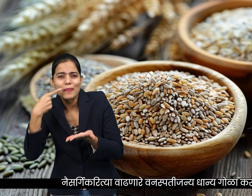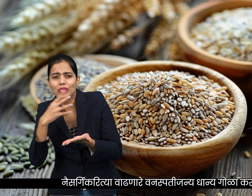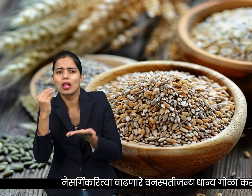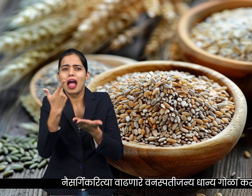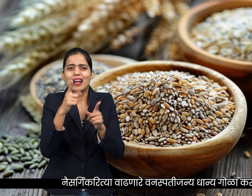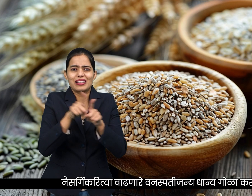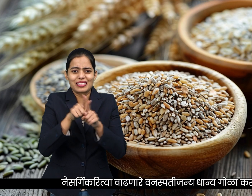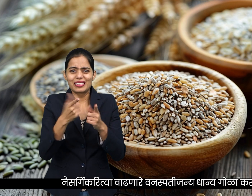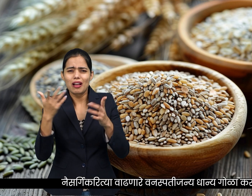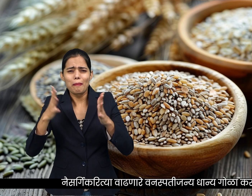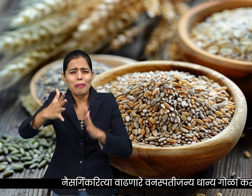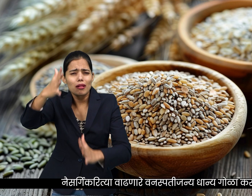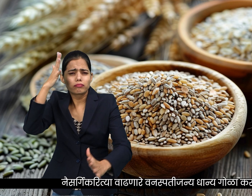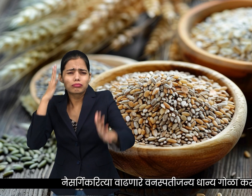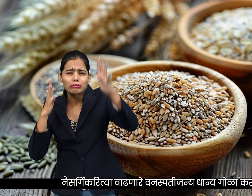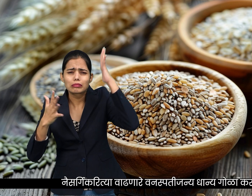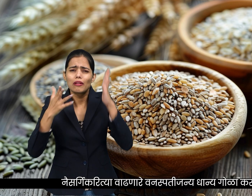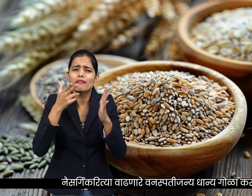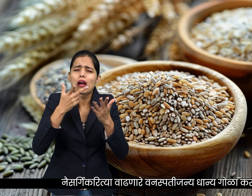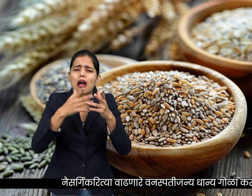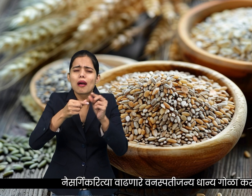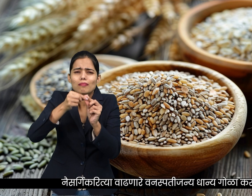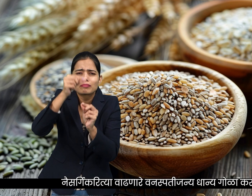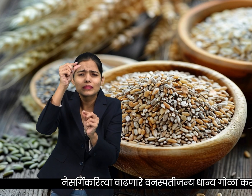नैसर्गिकरित्या वाढणारे वनस्पतीजन्य धान्य गोळा करत असत.